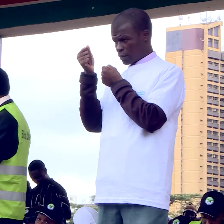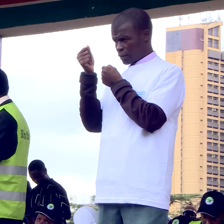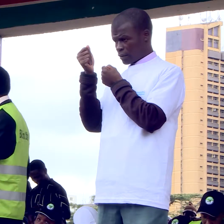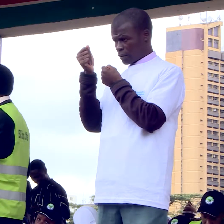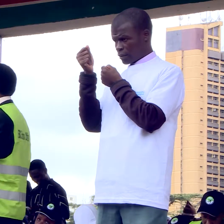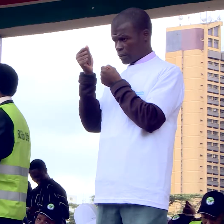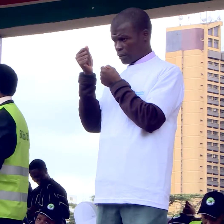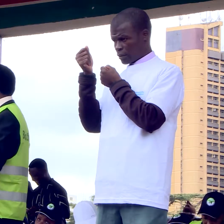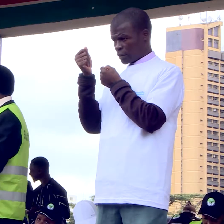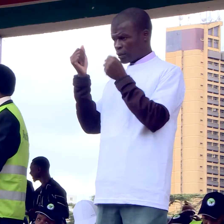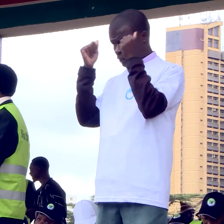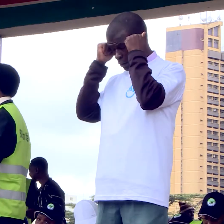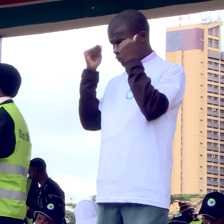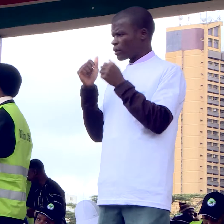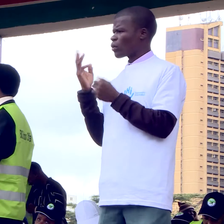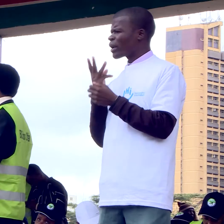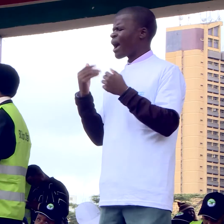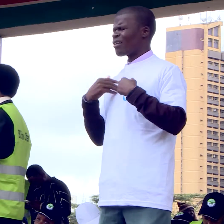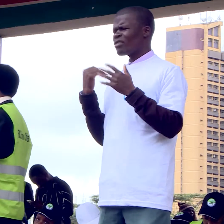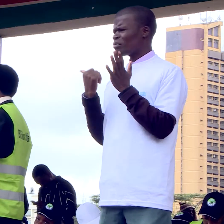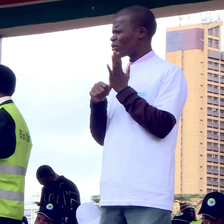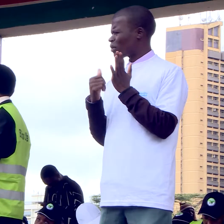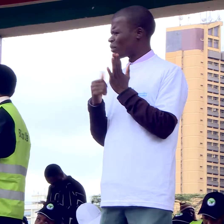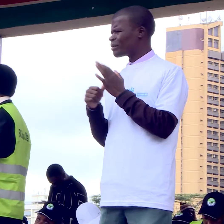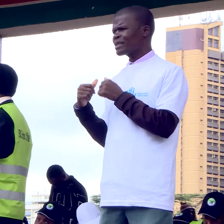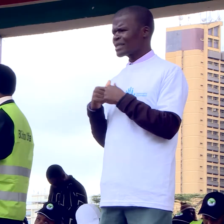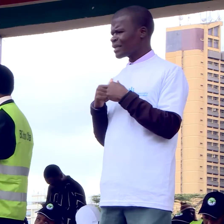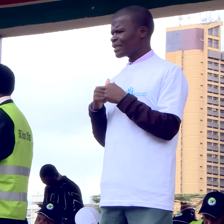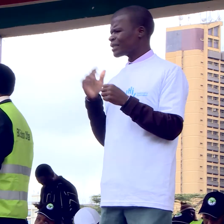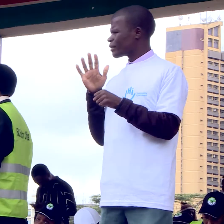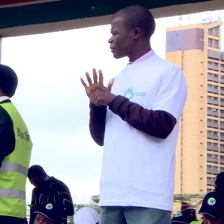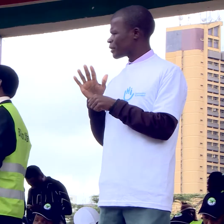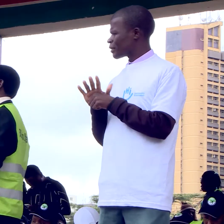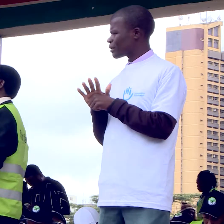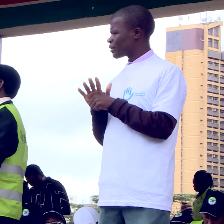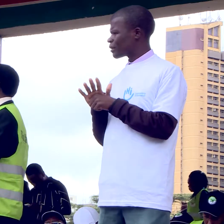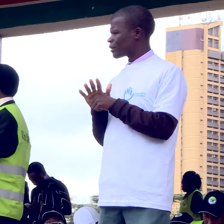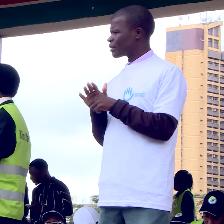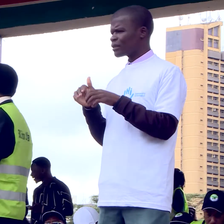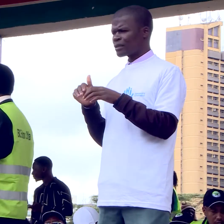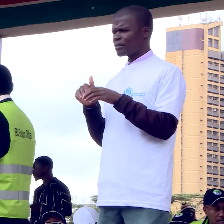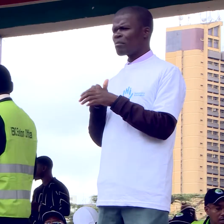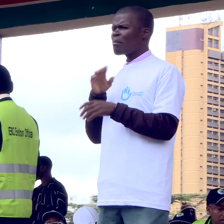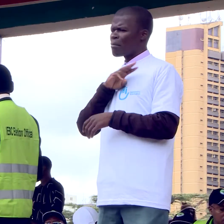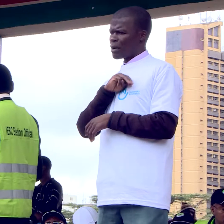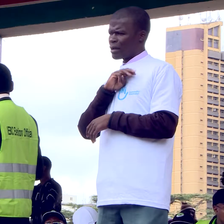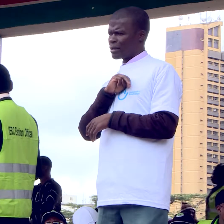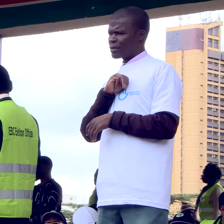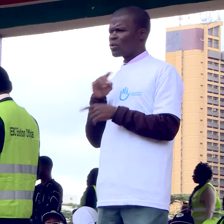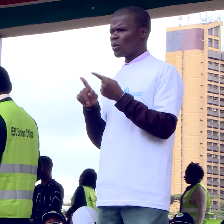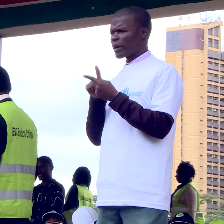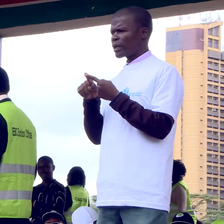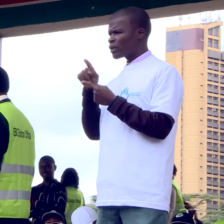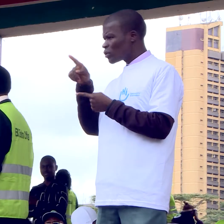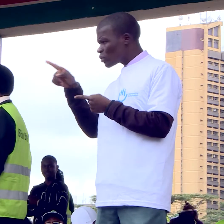matatizo mengi na nyinyi pia mmekuwa na matatizo mengi katika kutuhudumia, especially wakati mnatupatia ile